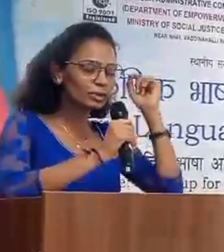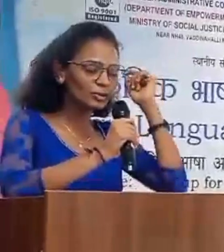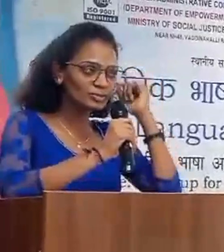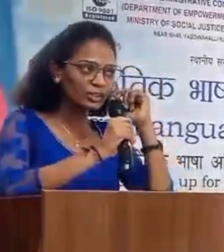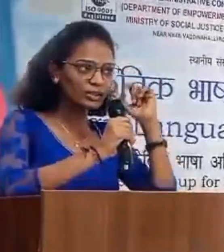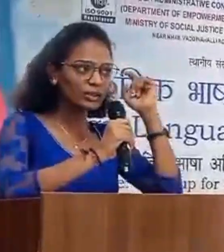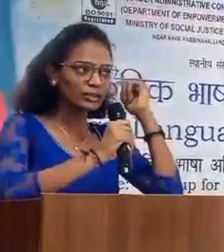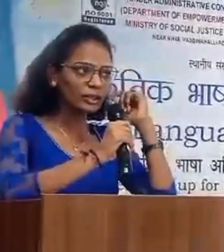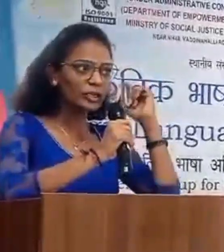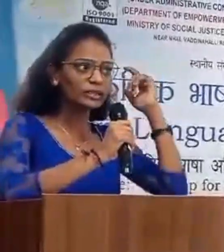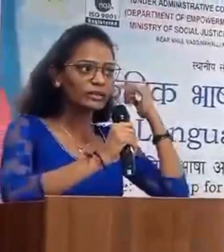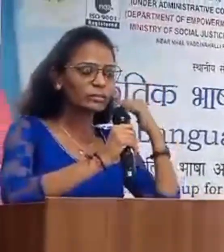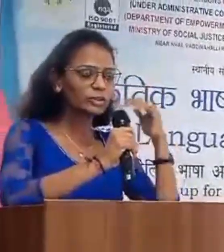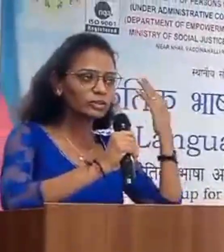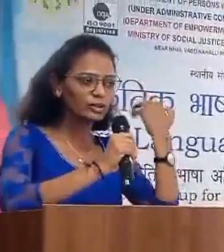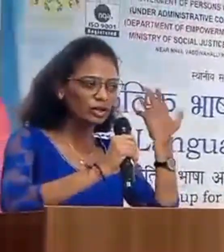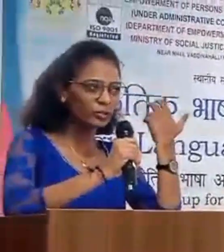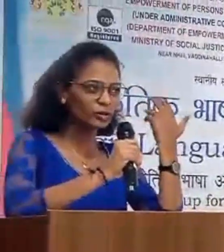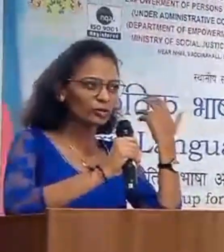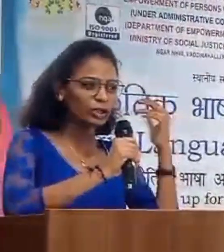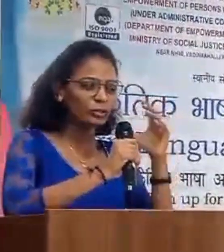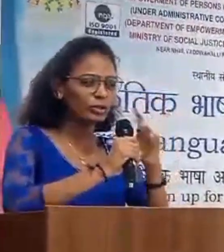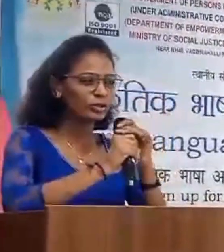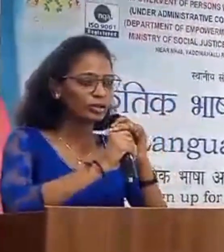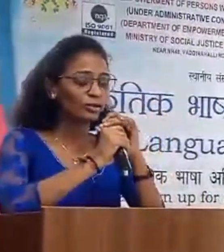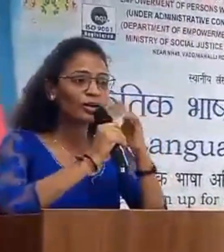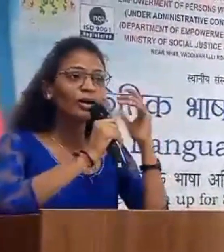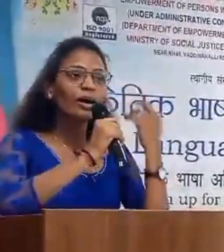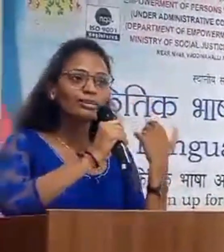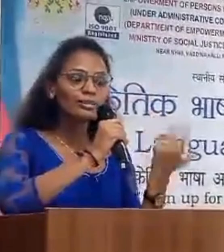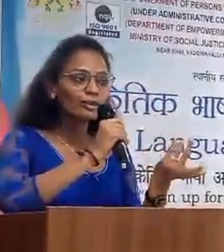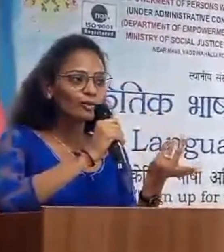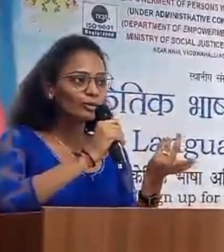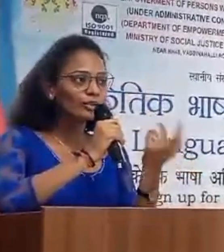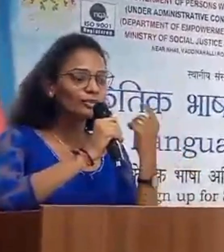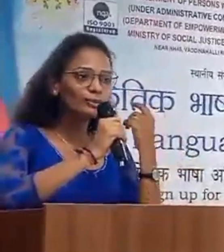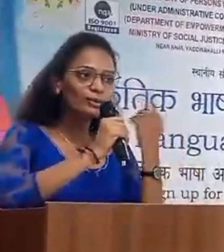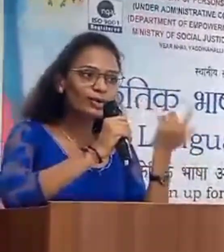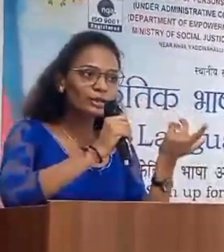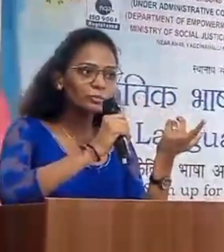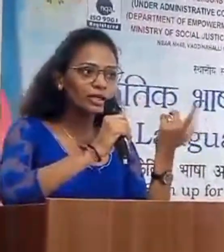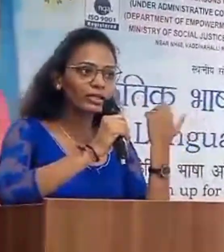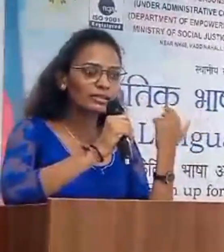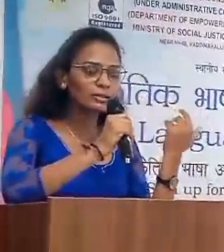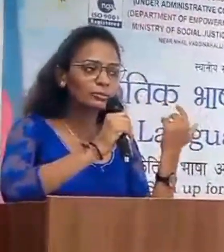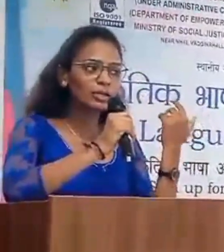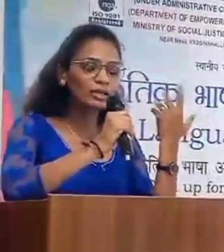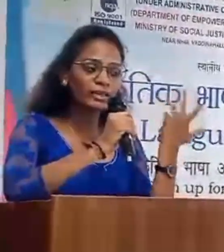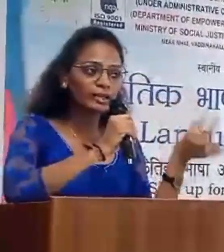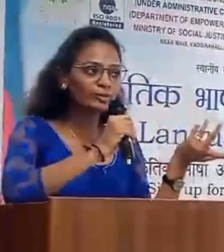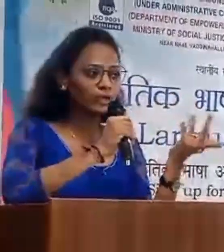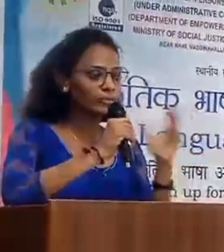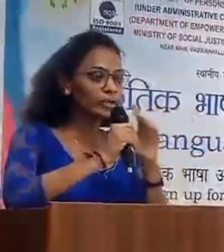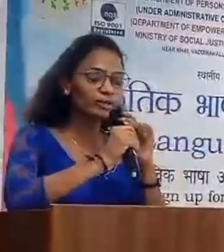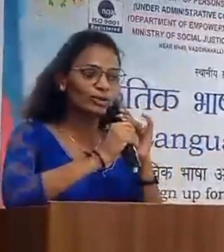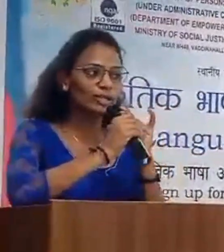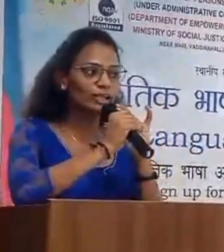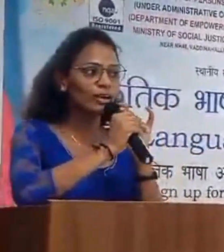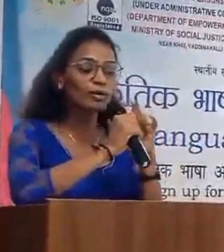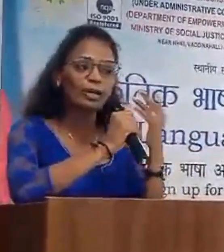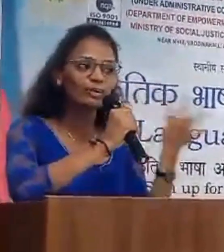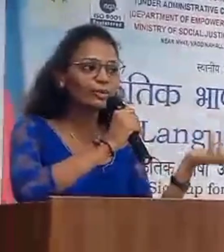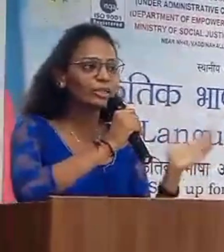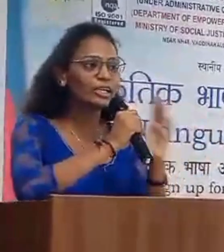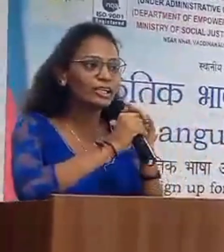ಅದನ್ನ ಮಾಂಸ ಹಂಗೆ ಬೆಳೀತಾ ಬಂತು, ದಿನ ಬರೋದು ಎಲ್ಲ ಬರೋದಾಯ್ತು. ಆದ್ರೆ ಡಾಕ್ಟರ್ ಅದನ್ನ ನೋಡಿದ್ಮೇಲೆ ತೆಗೆದ್ಮೇಲೆ ಏನು ಟ್ರೀಟ್ಮೆಂಟ್